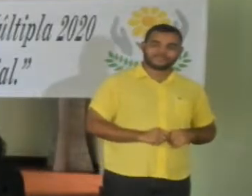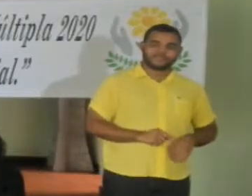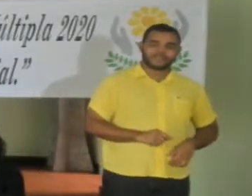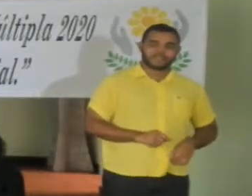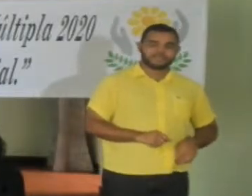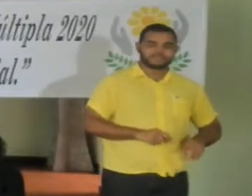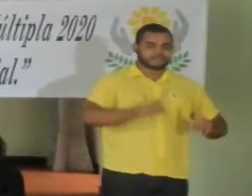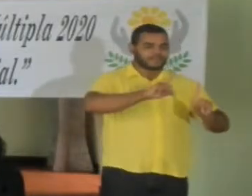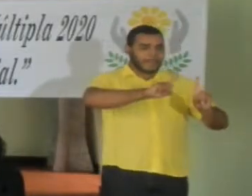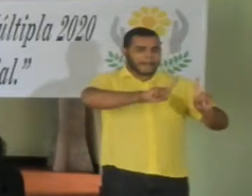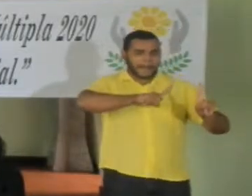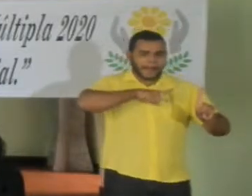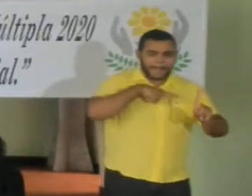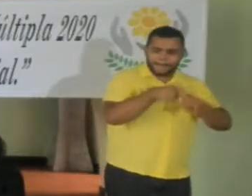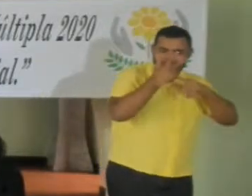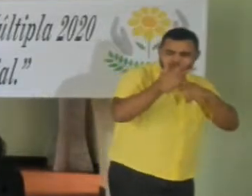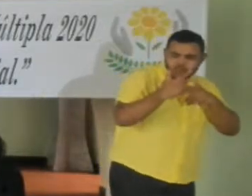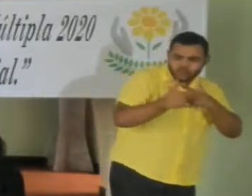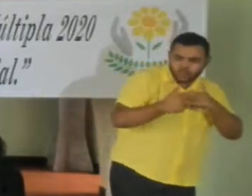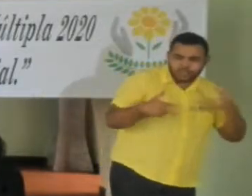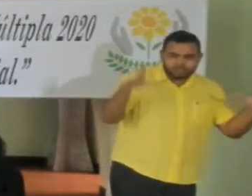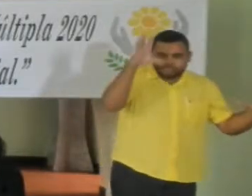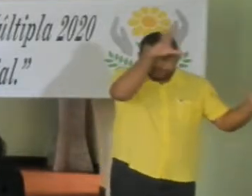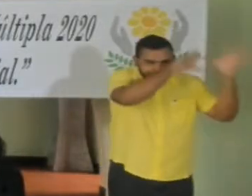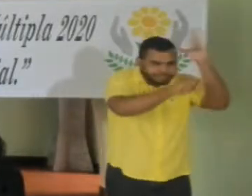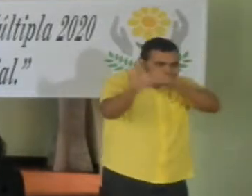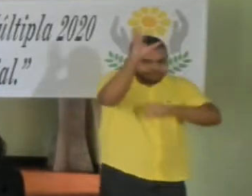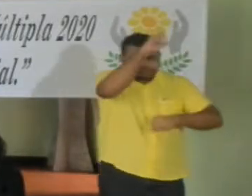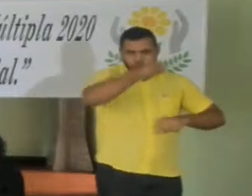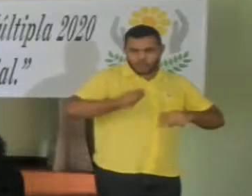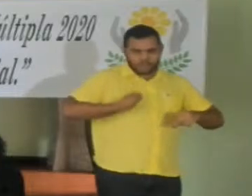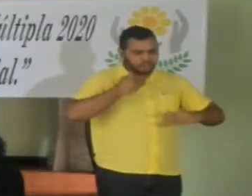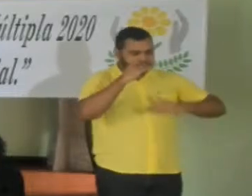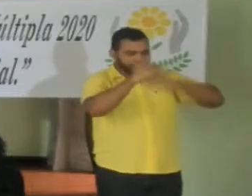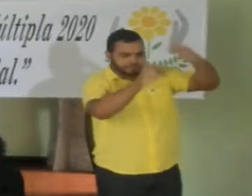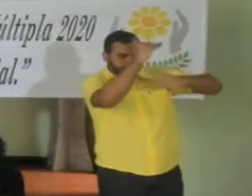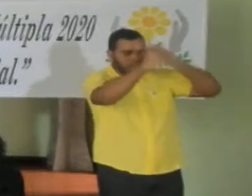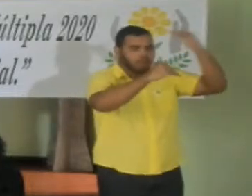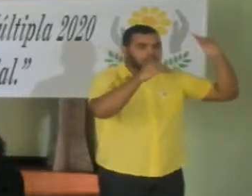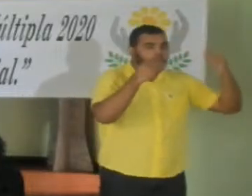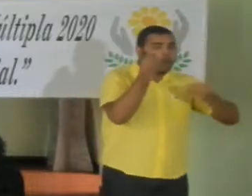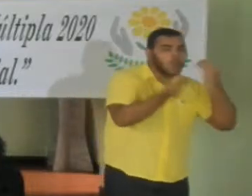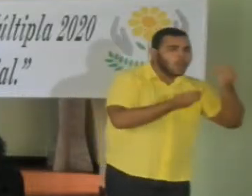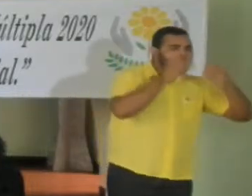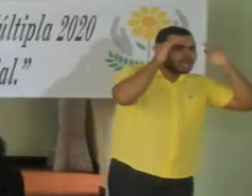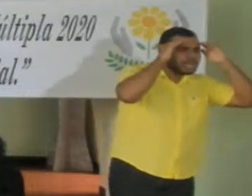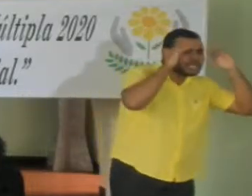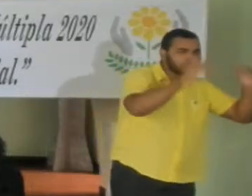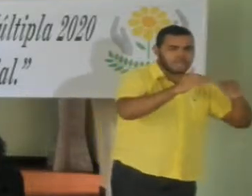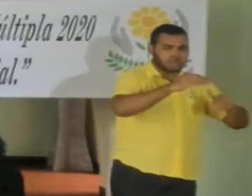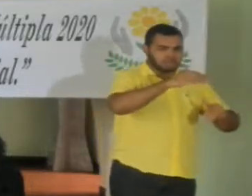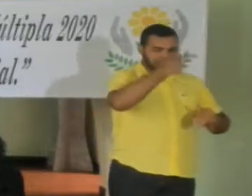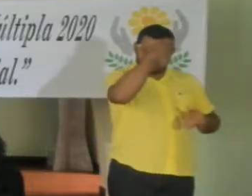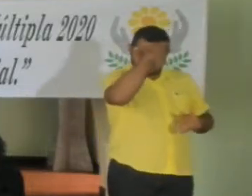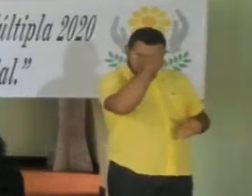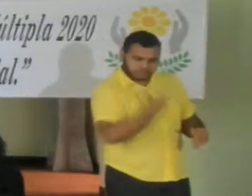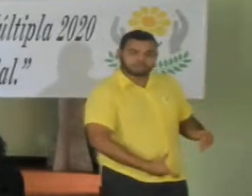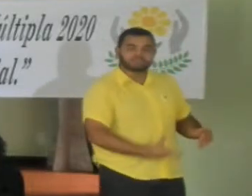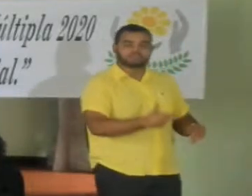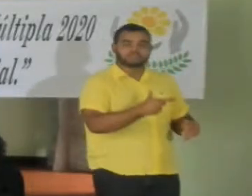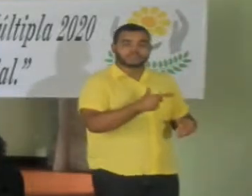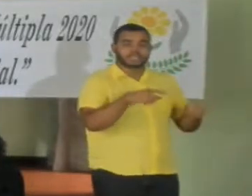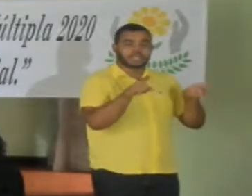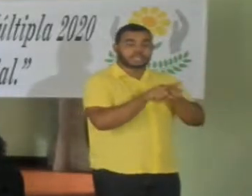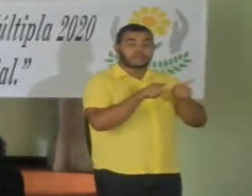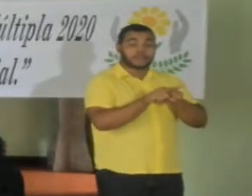Há mais coisas que aprenderemos na vida, como respeito ao que somos e para com